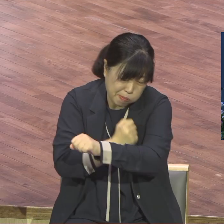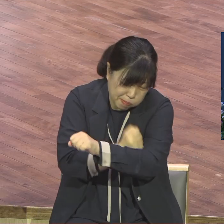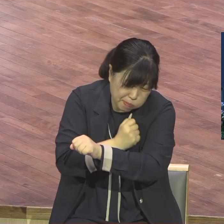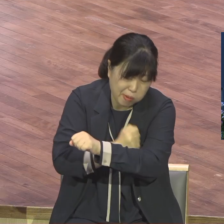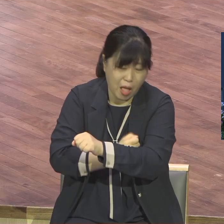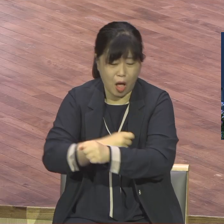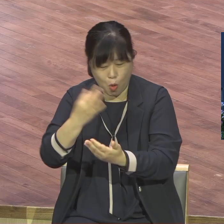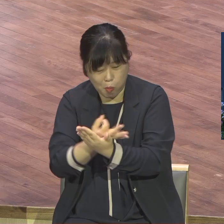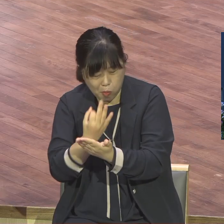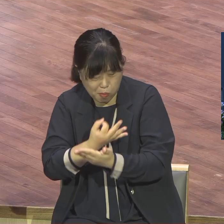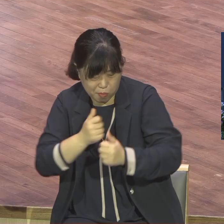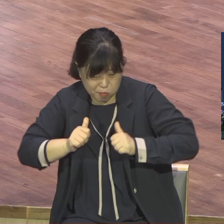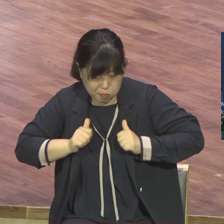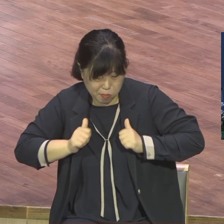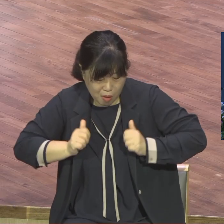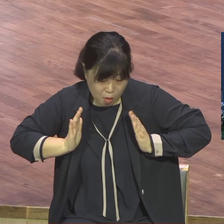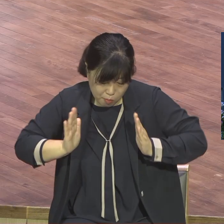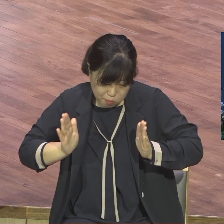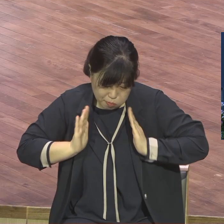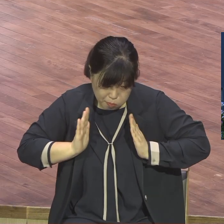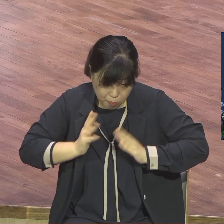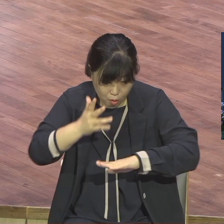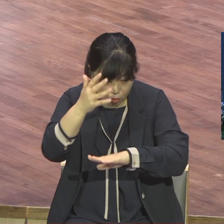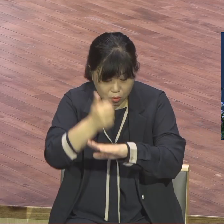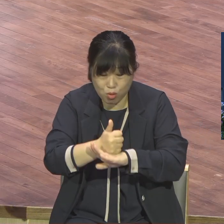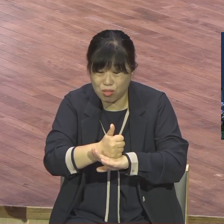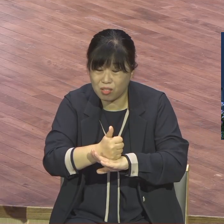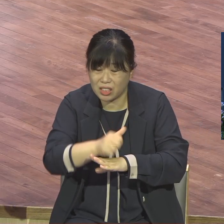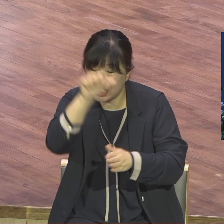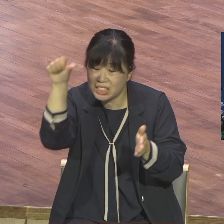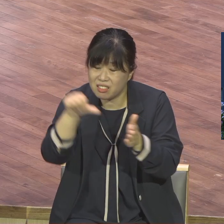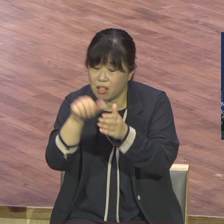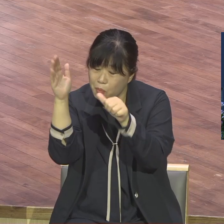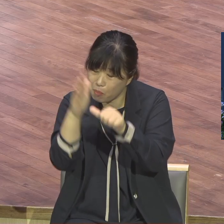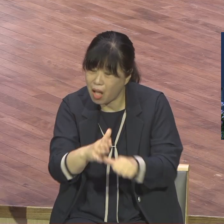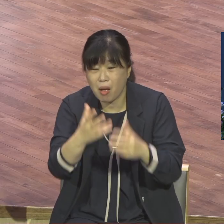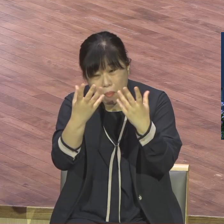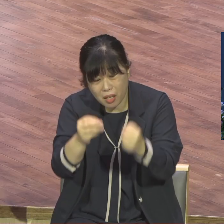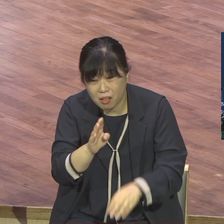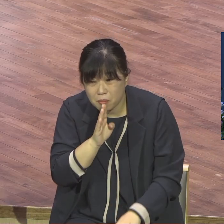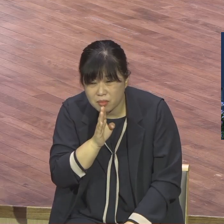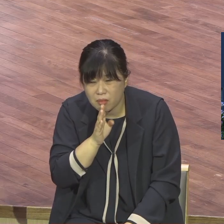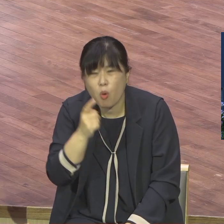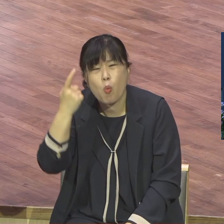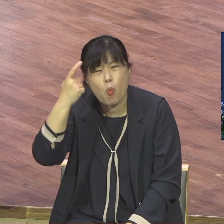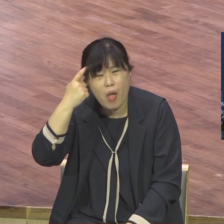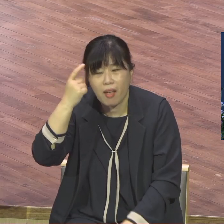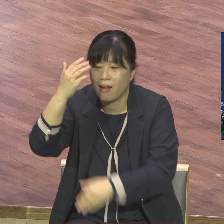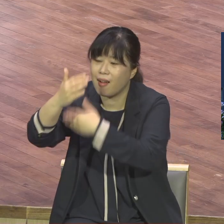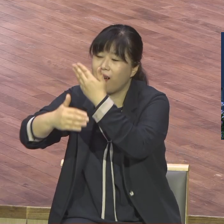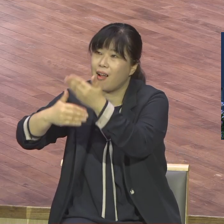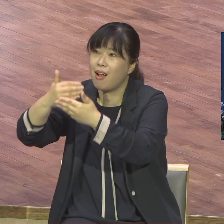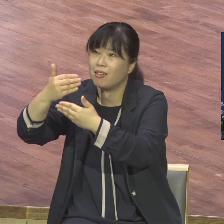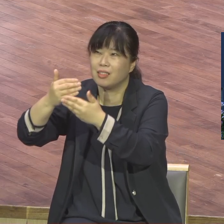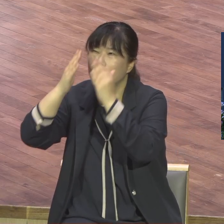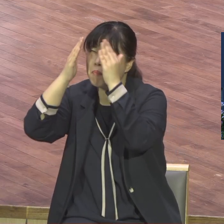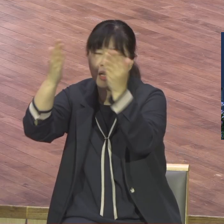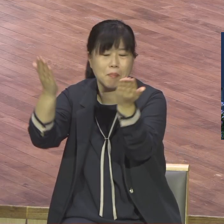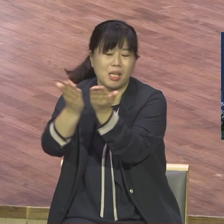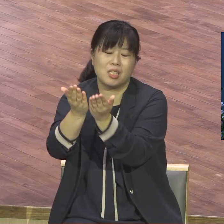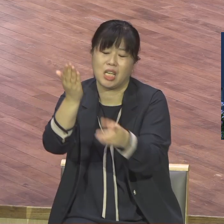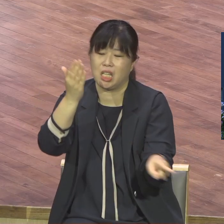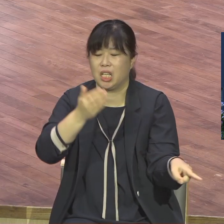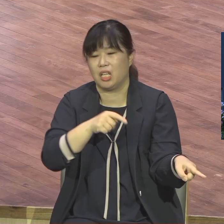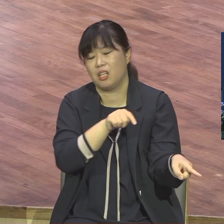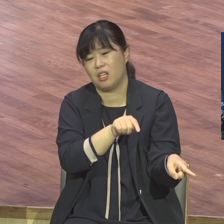영원한 멸망길에서 그들은 벗어날 수가 없습니다. 우리가 복음의 제사장 직권을 감당할 수 있는